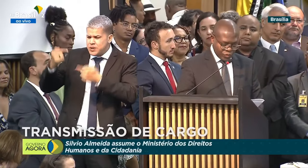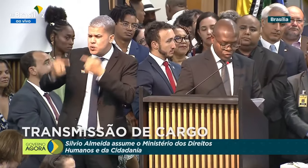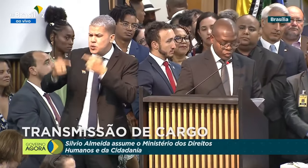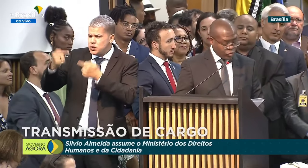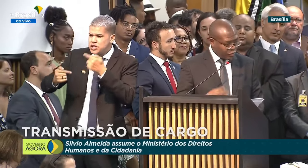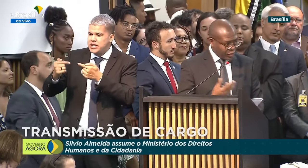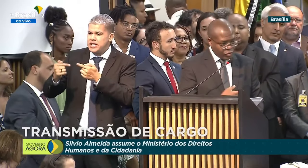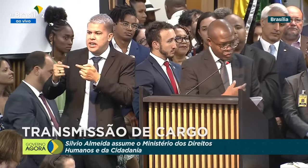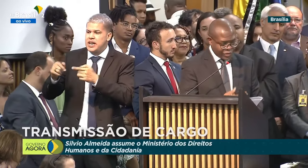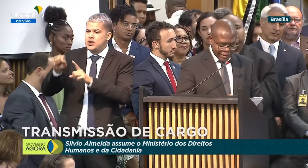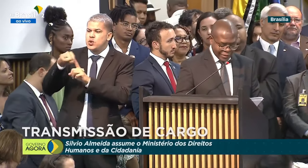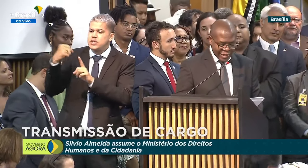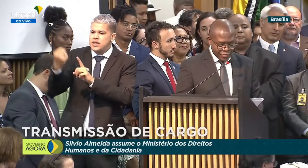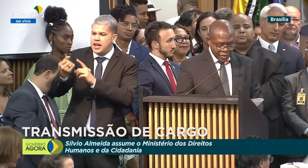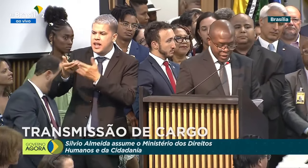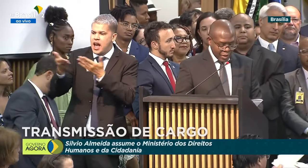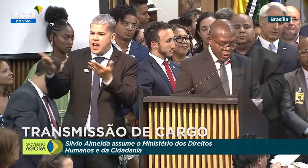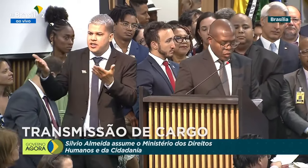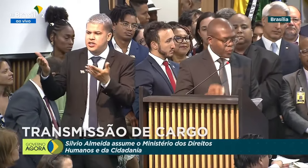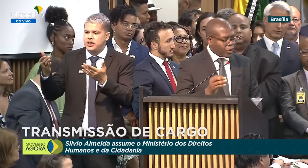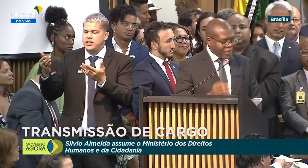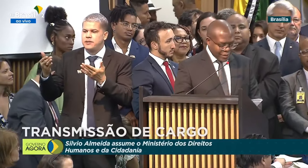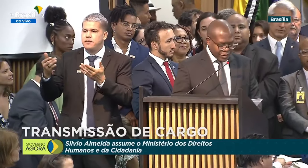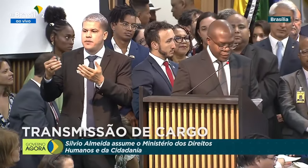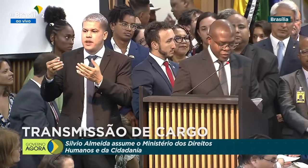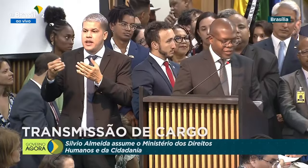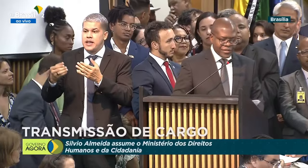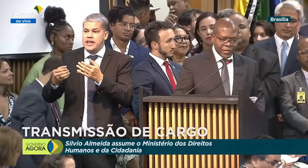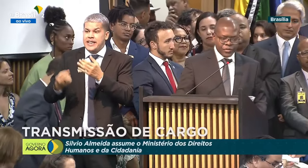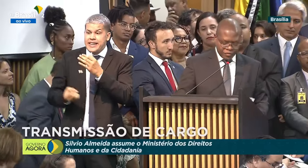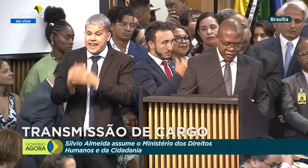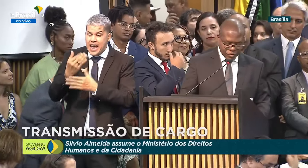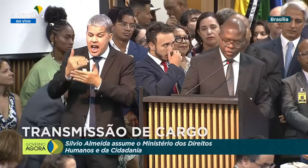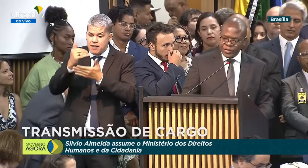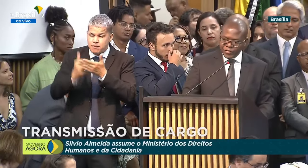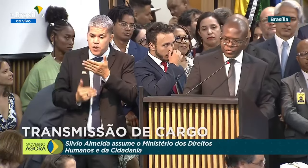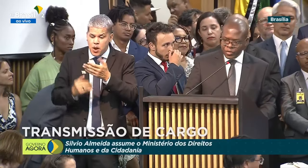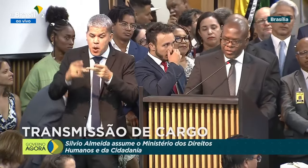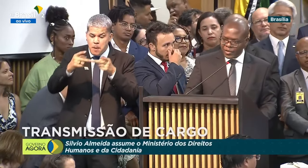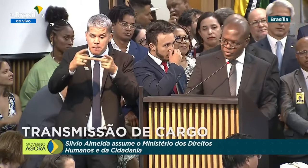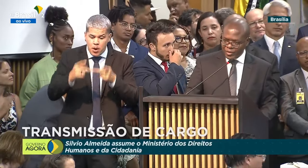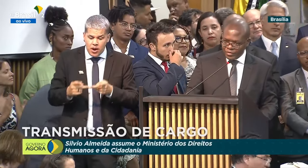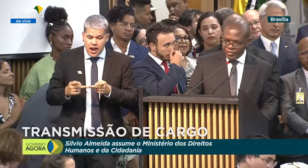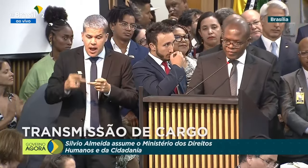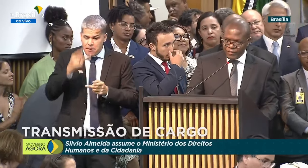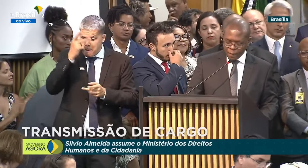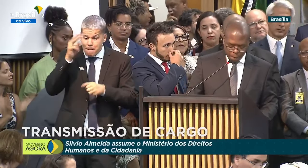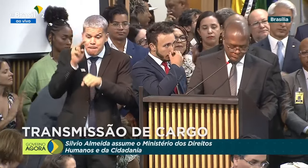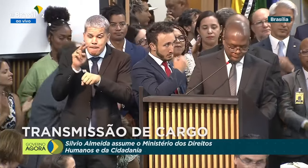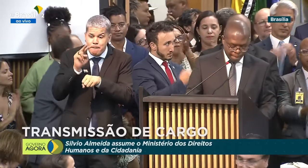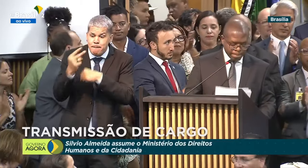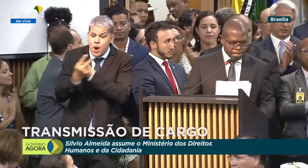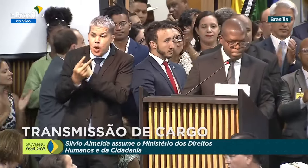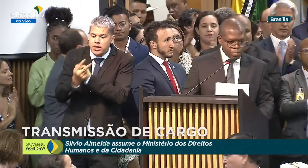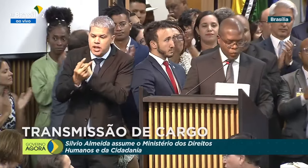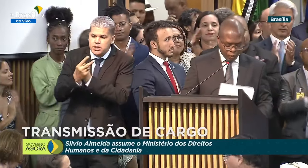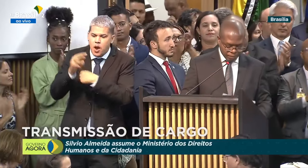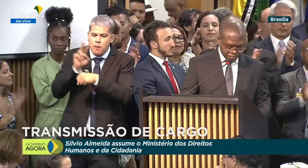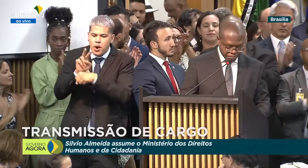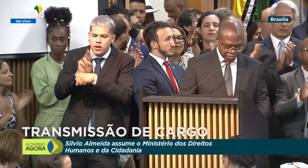sociedade um programa de proteção aos defensores Defensores de direitos humanos